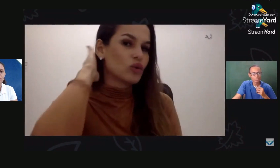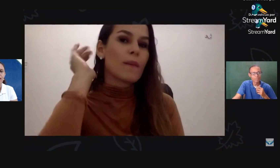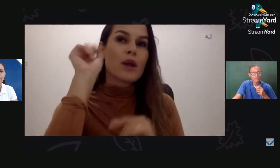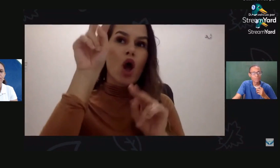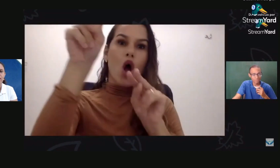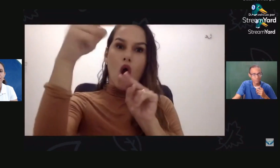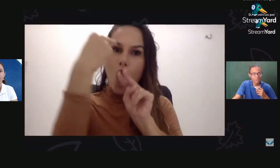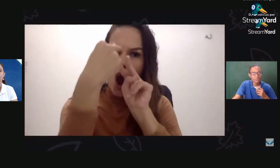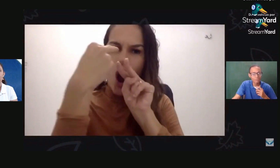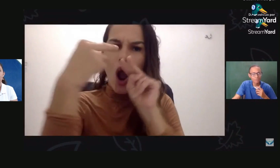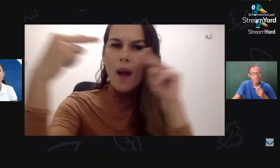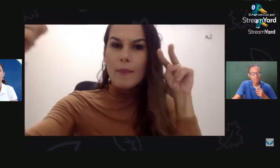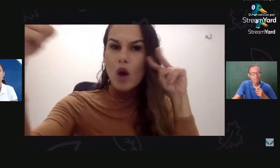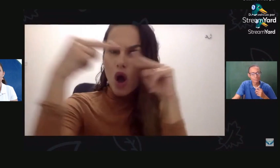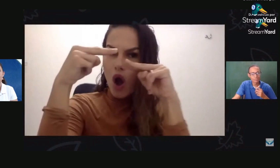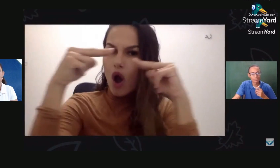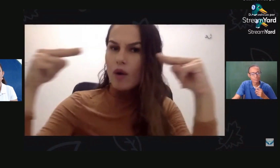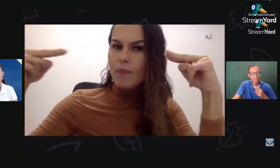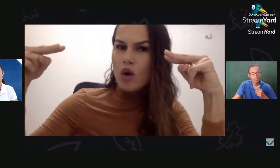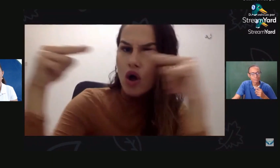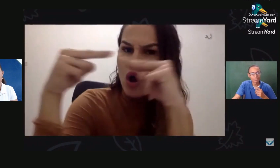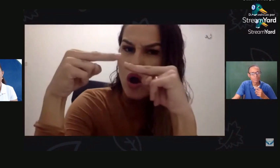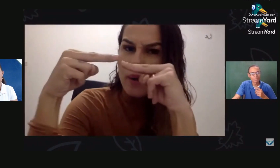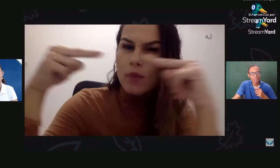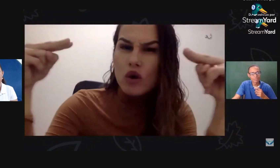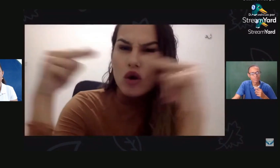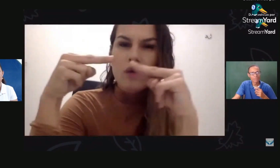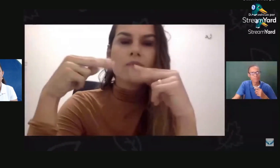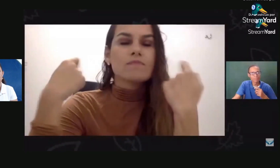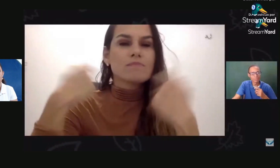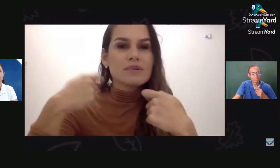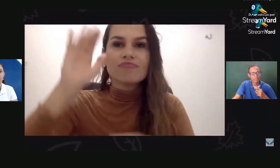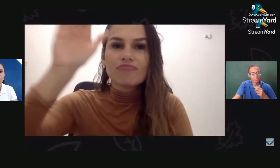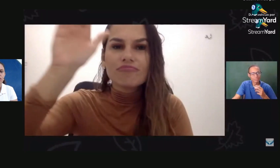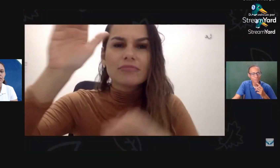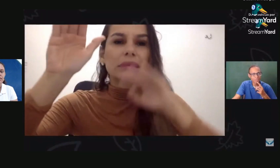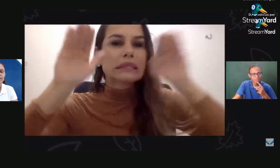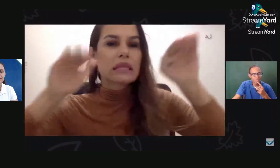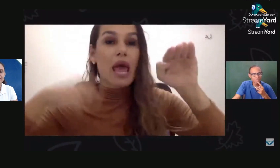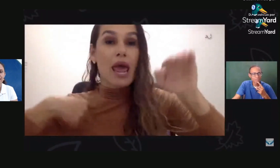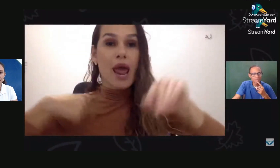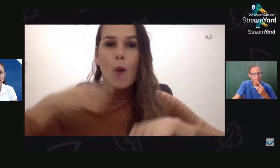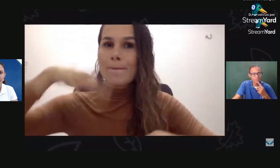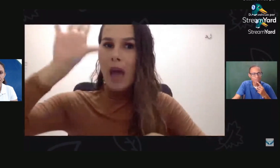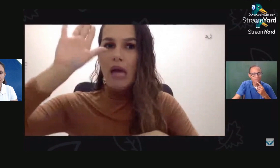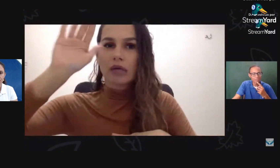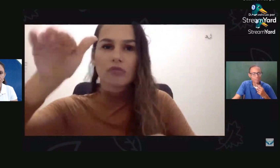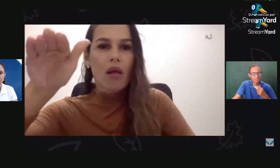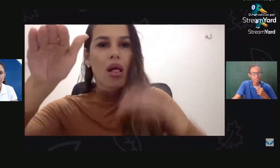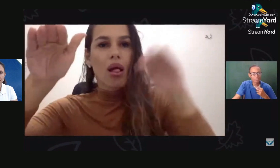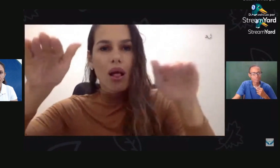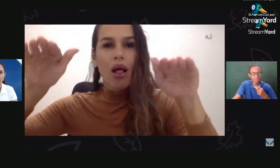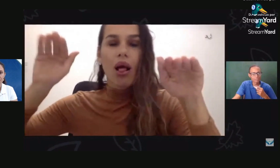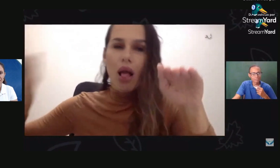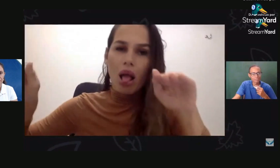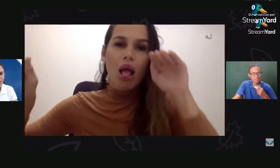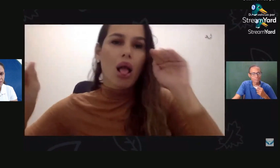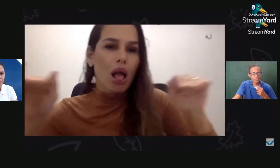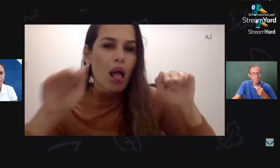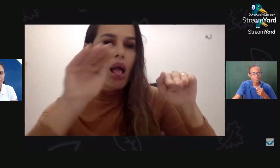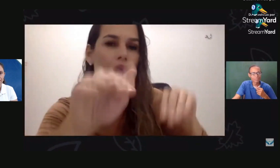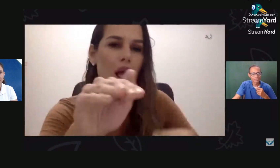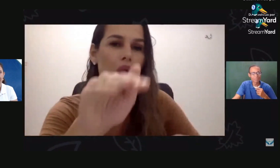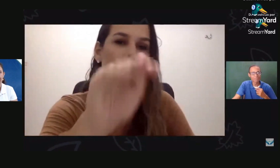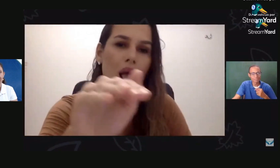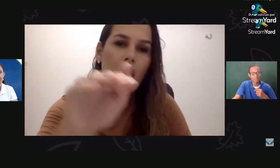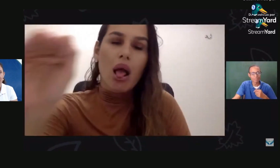oralização, chamavam então, né? Pediam para esse contato visual, sempre ali me chamando, e eu sempre, né,